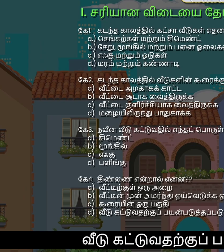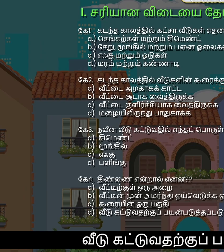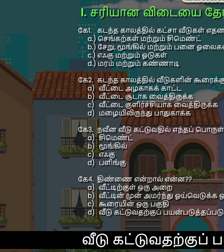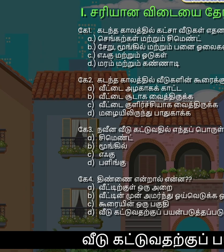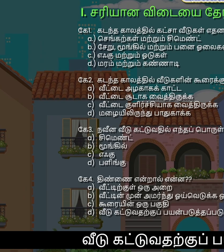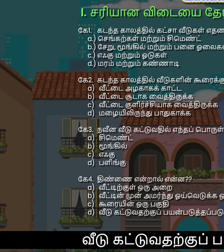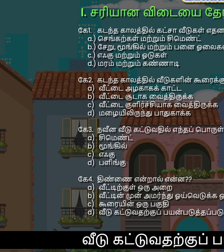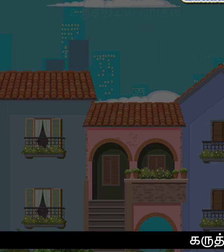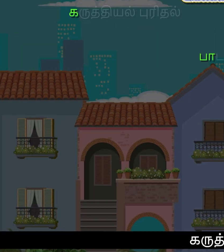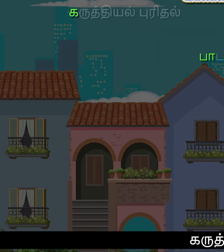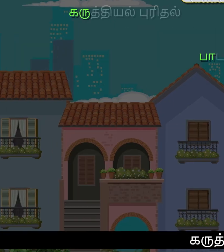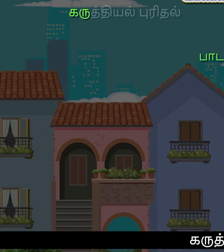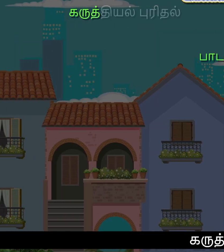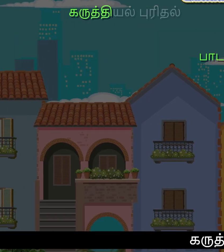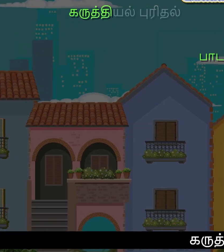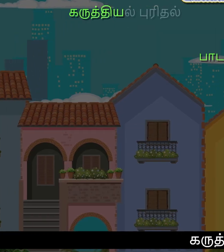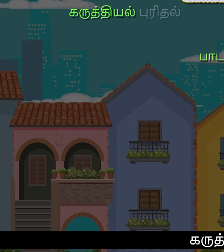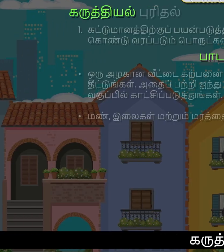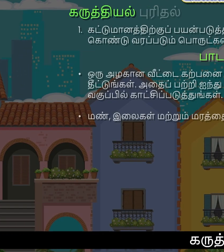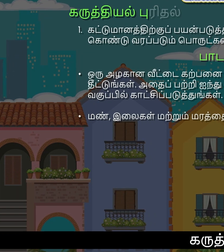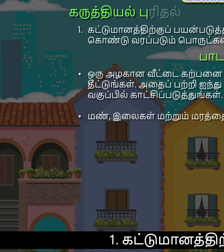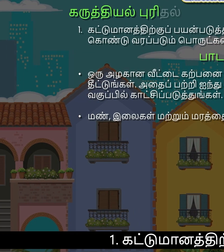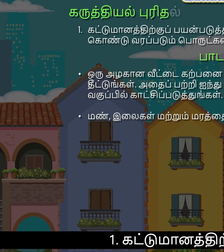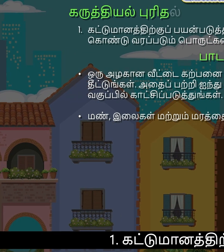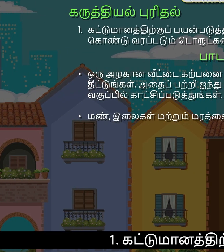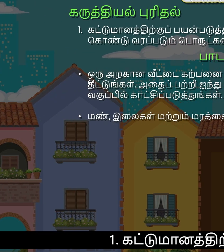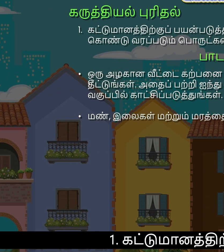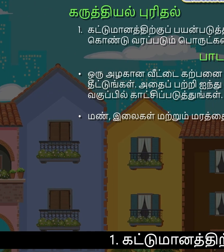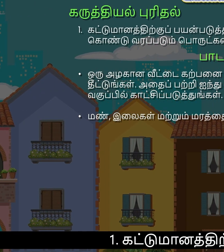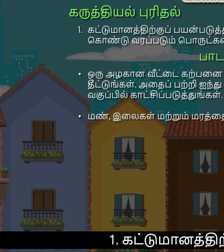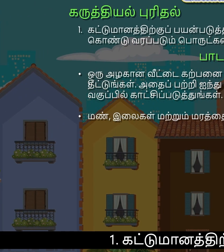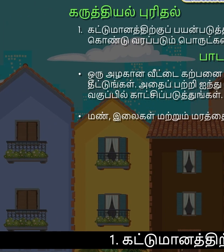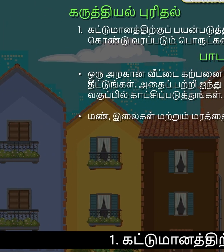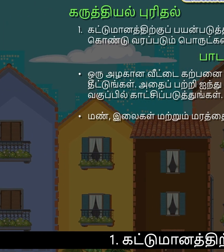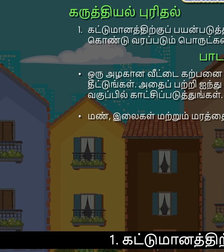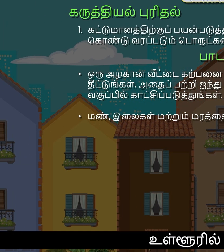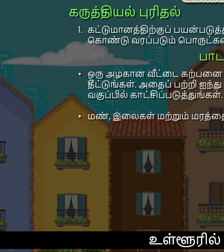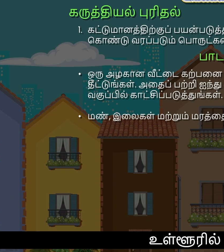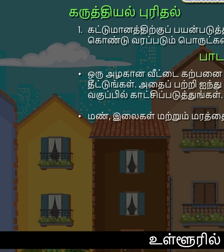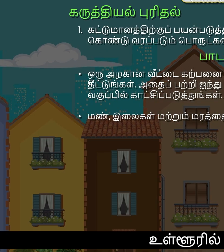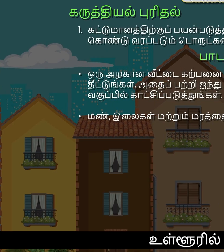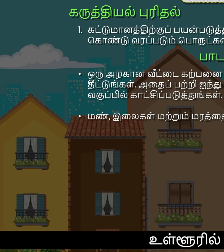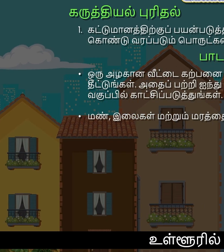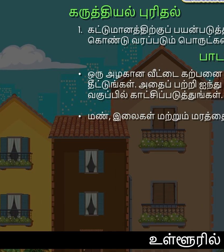பயன்படுத்தப்படும் ஒரு கருவி. கருதியல் புரிதல். கட்டுமானத்திற்கு